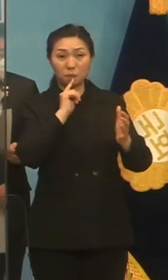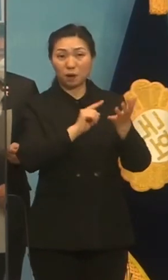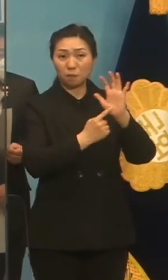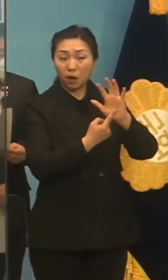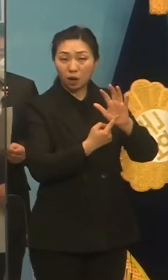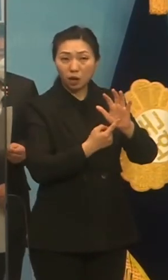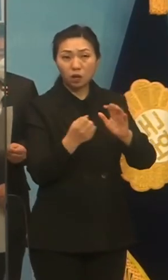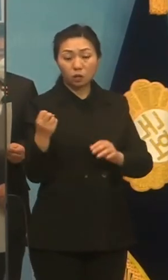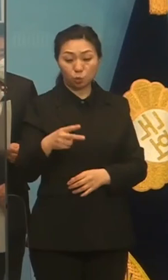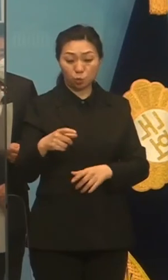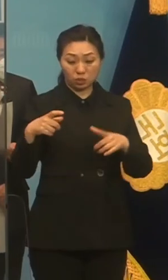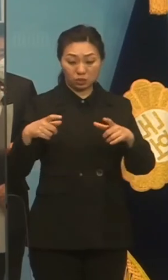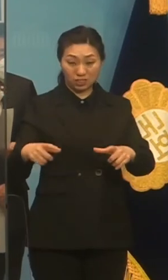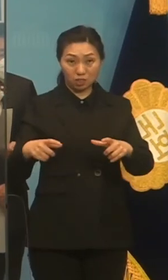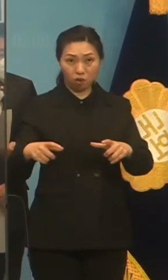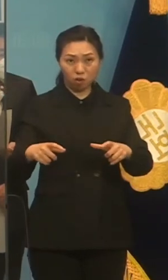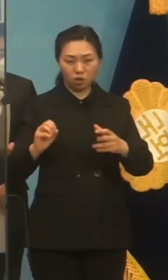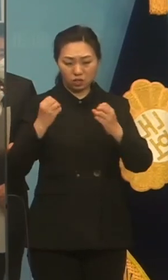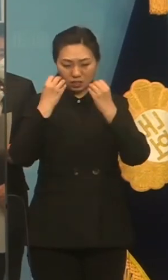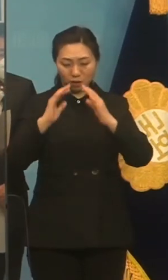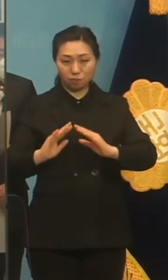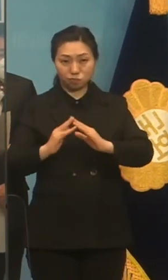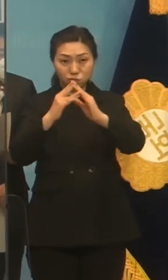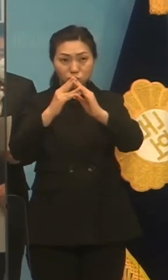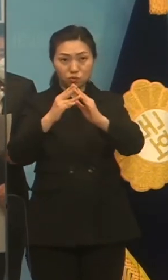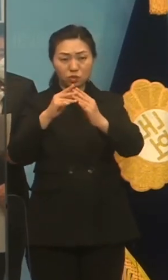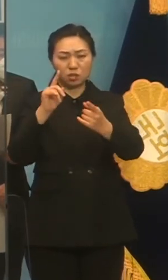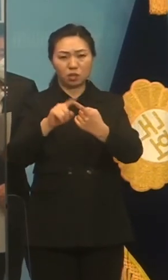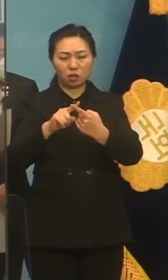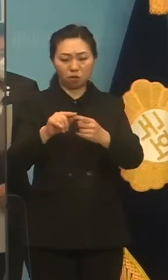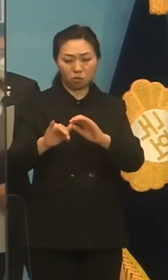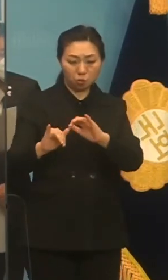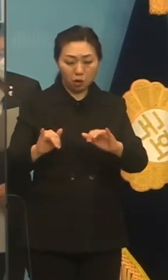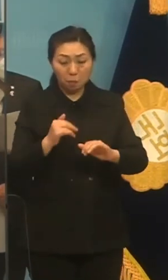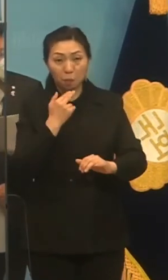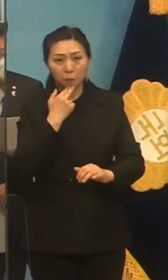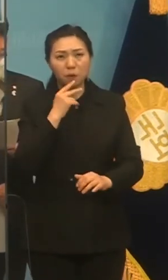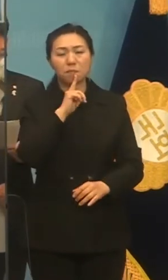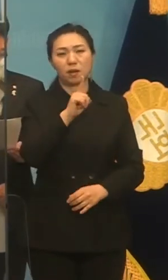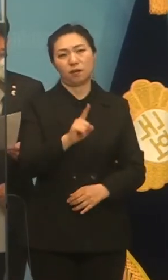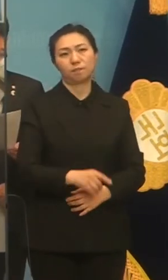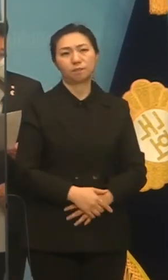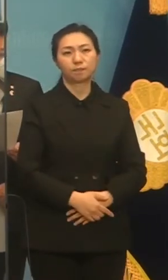과 냥이 않았나 라는 스스로 주장할 가립니다